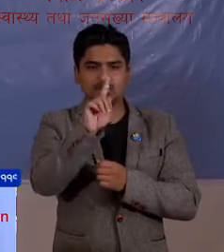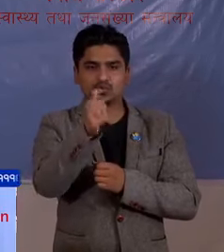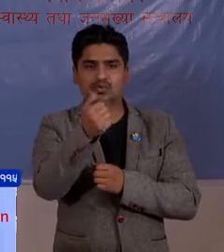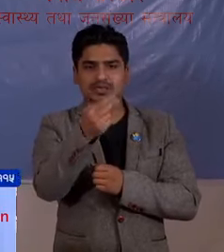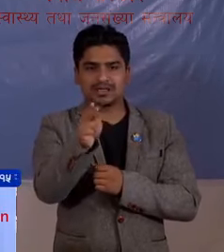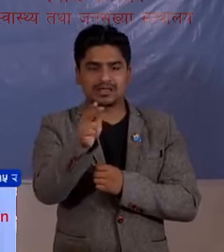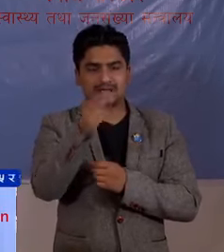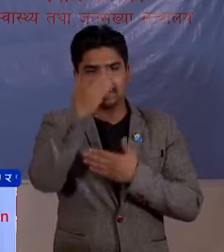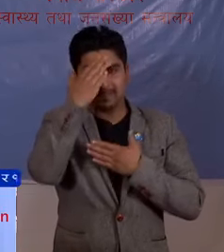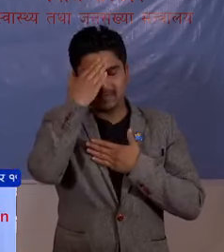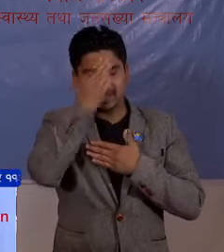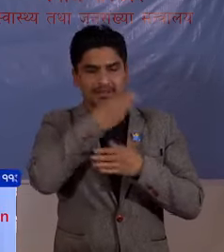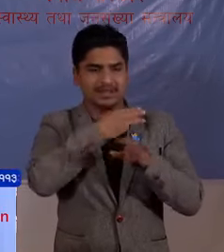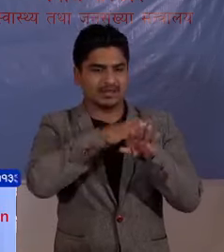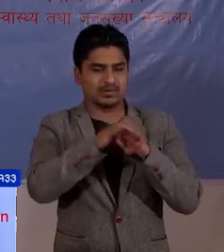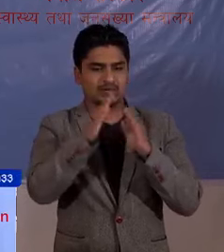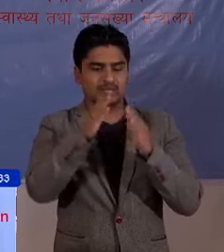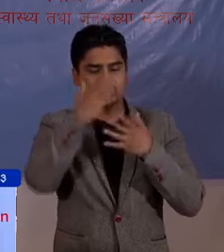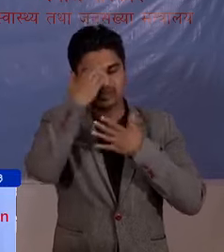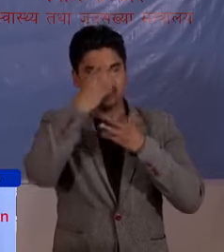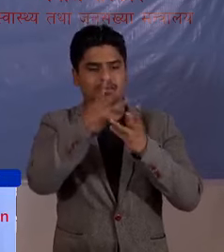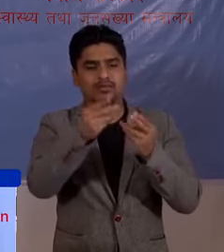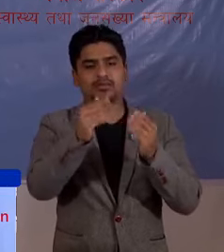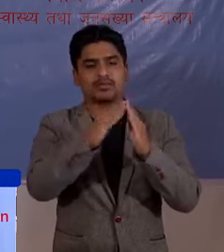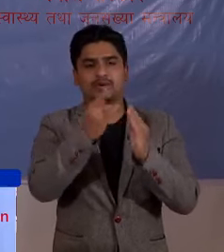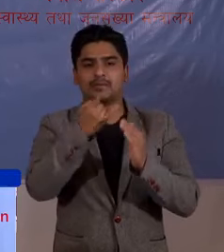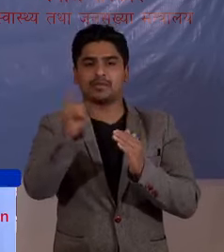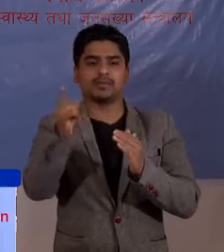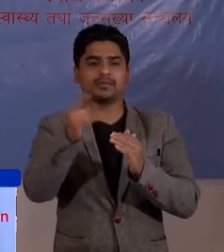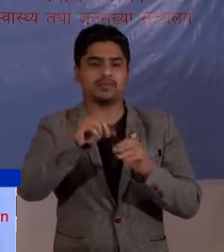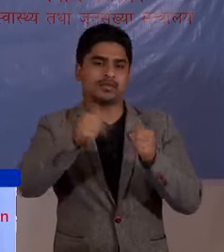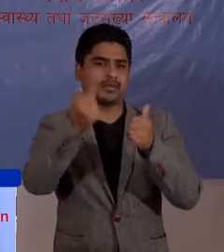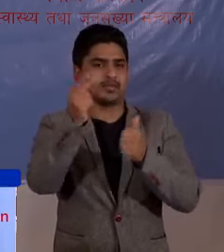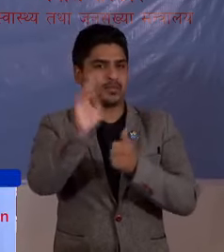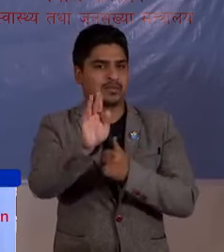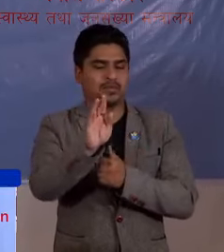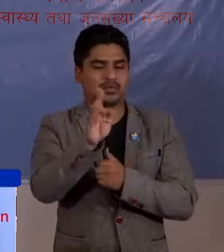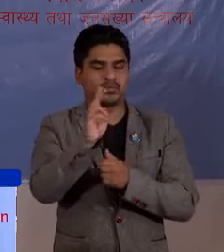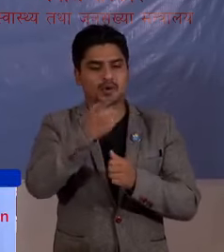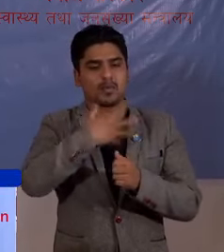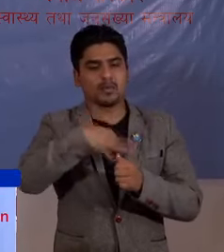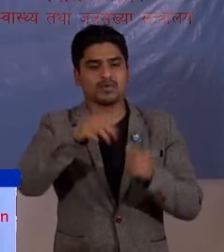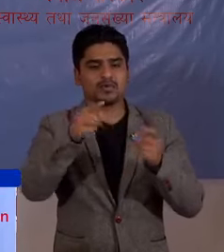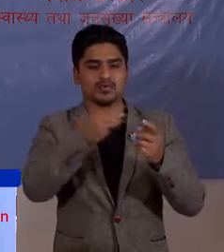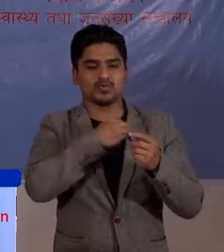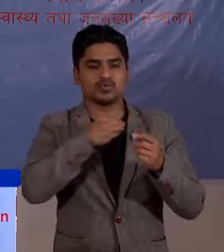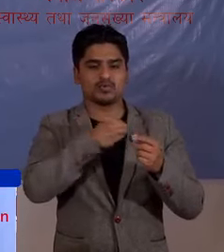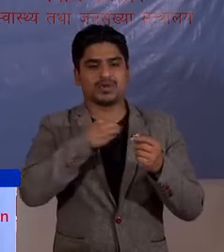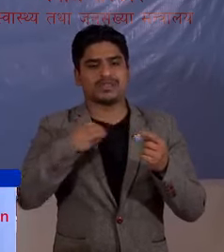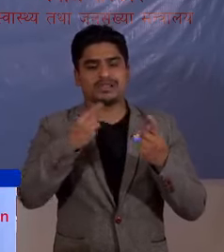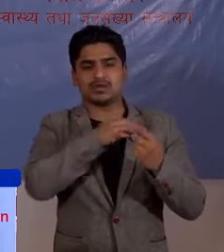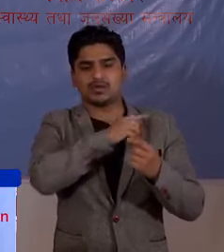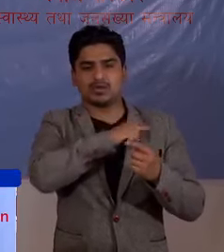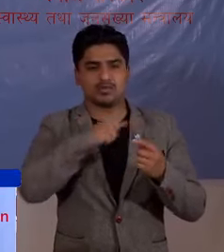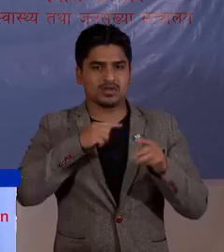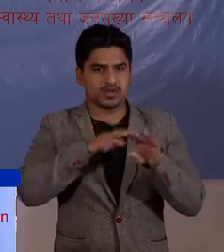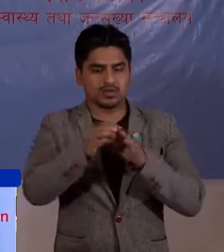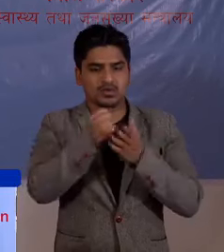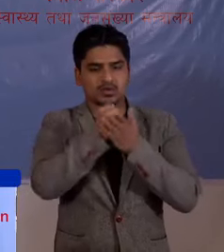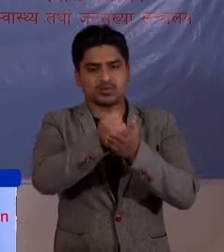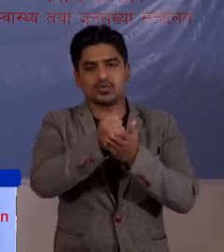16 जना संक्रमितहरूलाई चाहिँ घर पठाउन सफल भएका छौँ। यो सबै स्वास्थ्यकर्मीहरूको सहयोग र